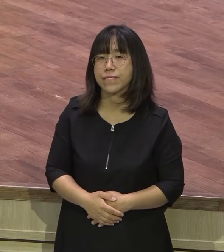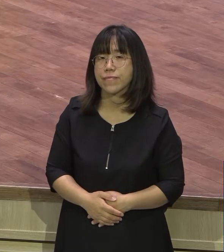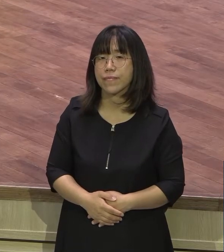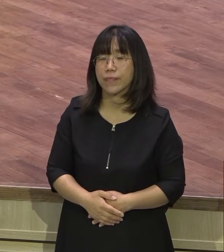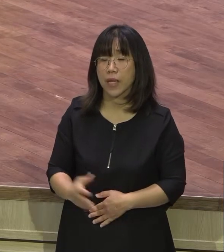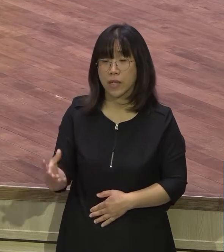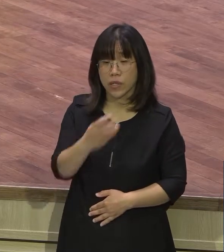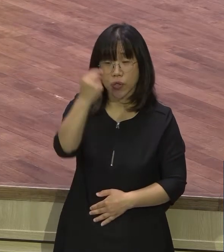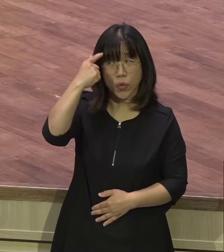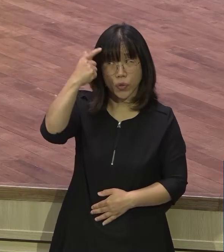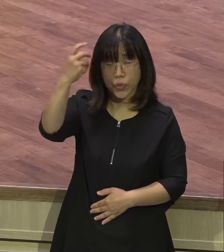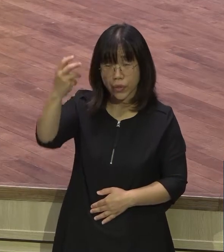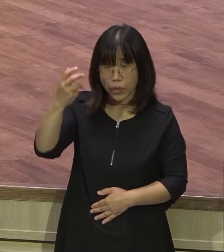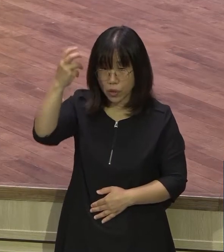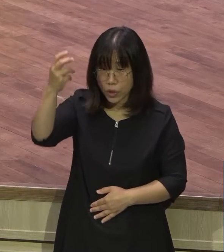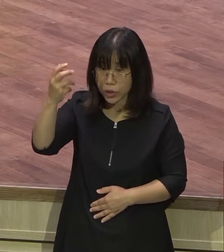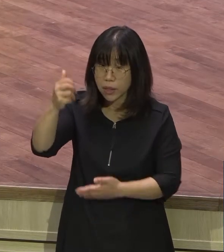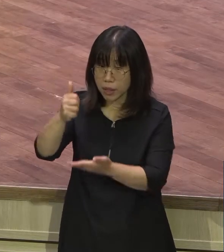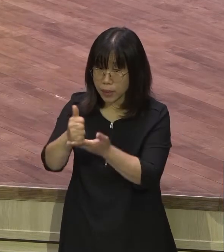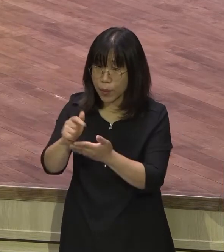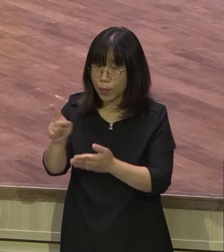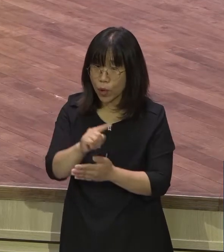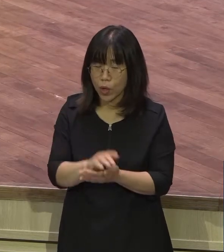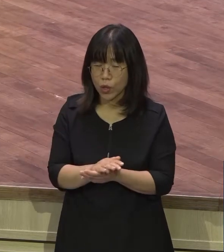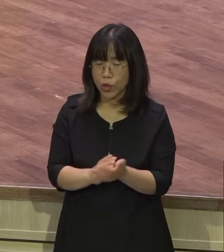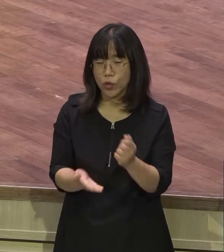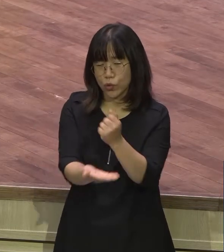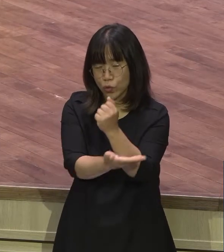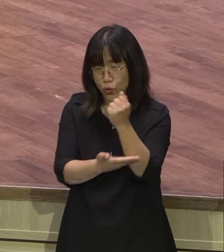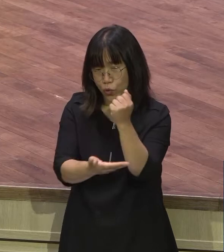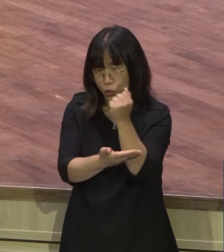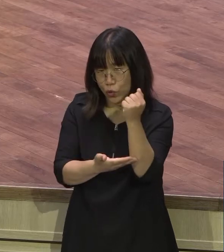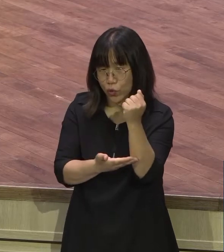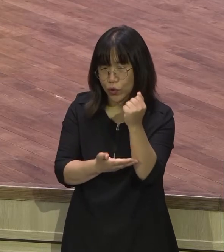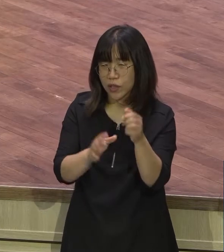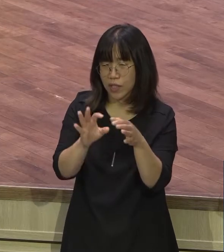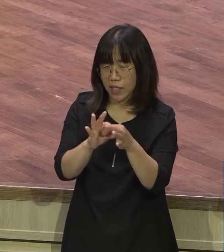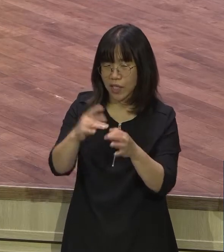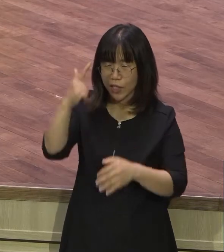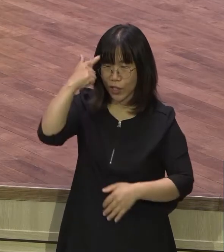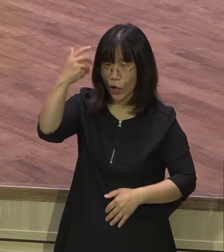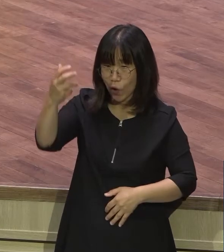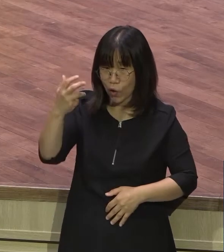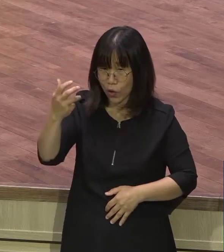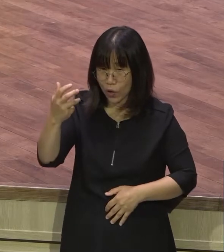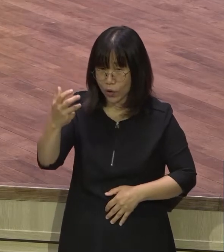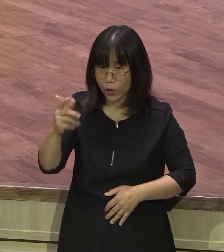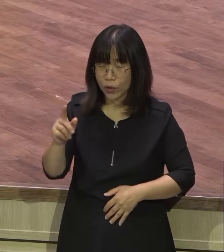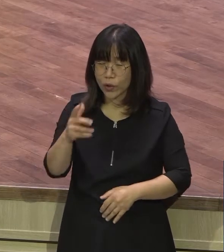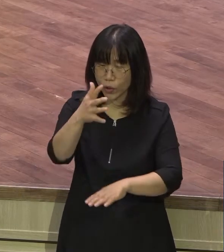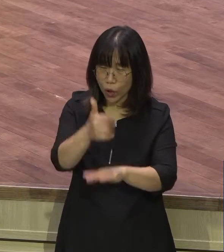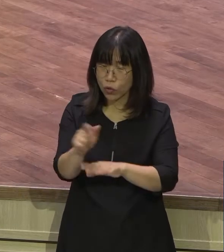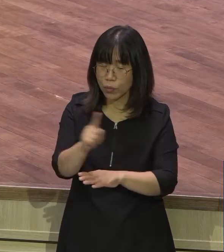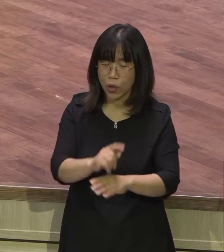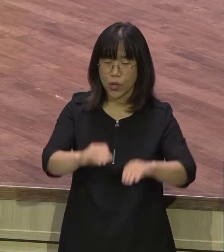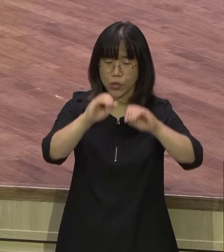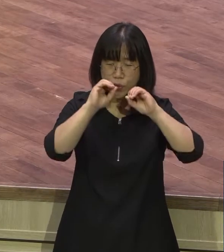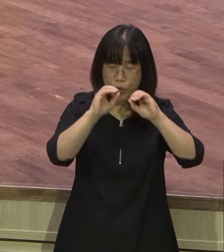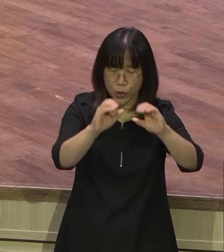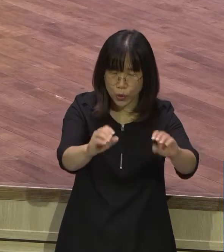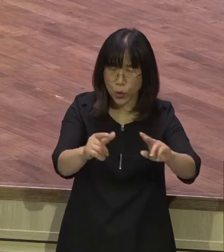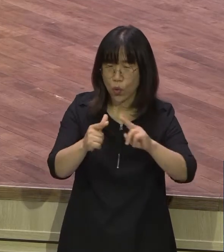성령은 어떤 영입니까 성령은 추수의 영이에요 추수의 영 그러니까 전도와 성교의 영이에요 성령이